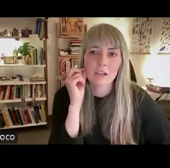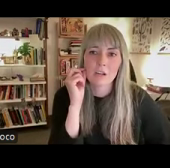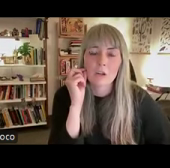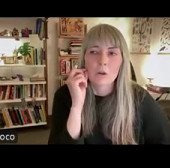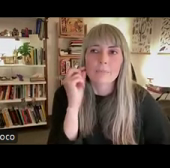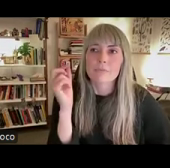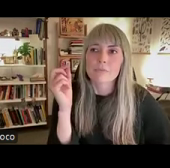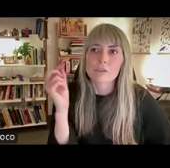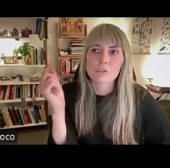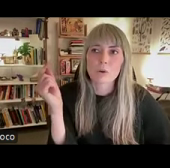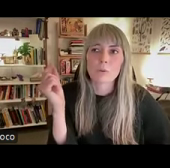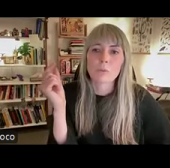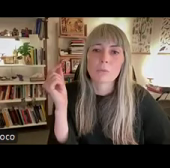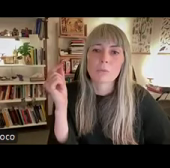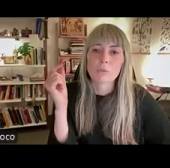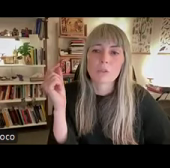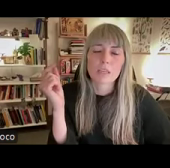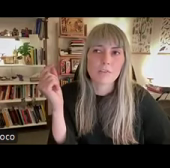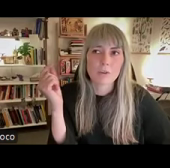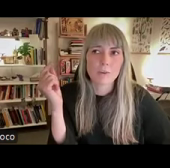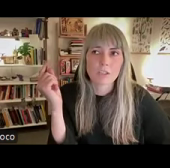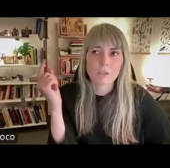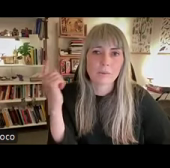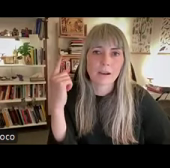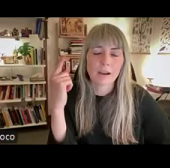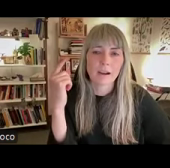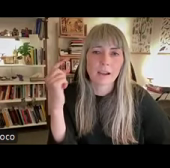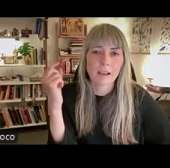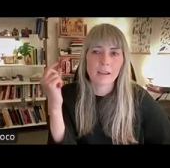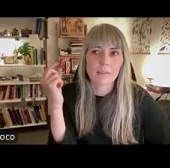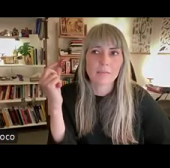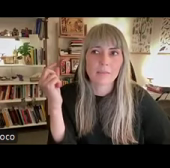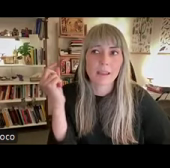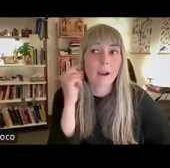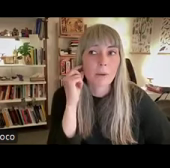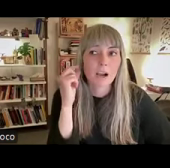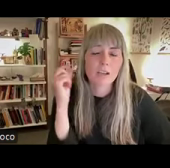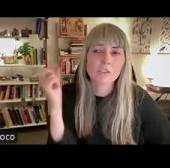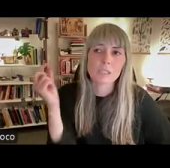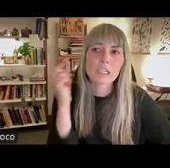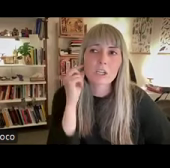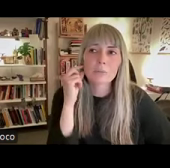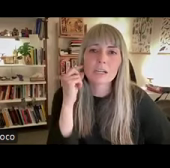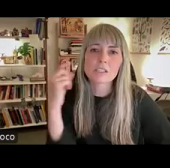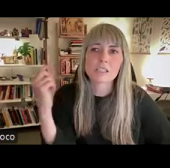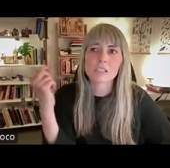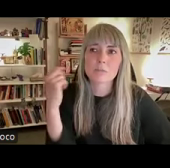ese individuo dice que nada se permite estar en su oído. Entonces, si pudieras ponerte